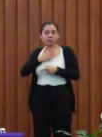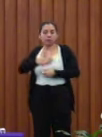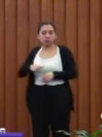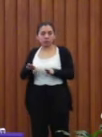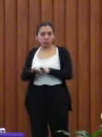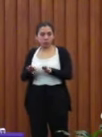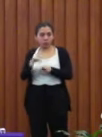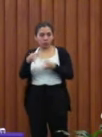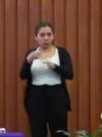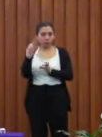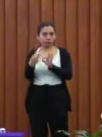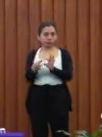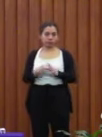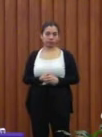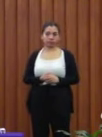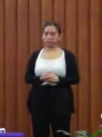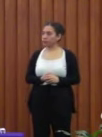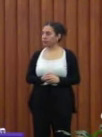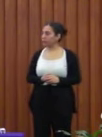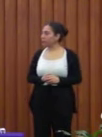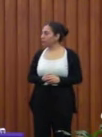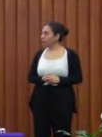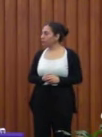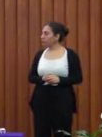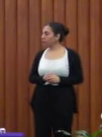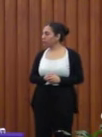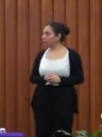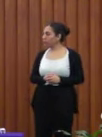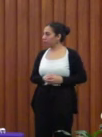un corto plazo. Solo eso.